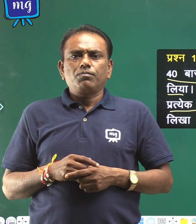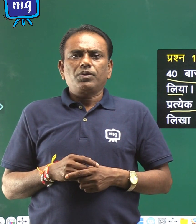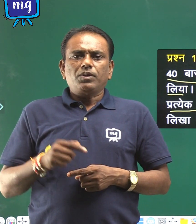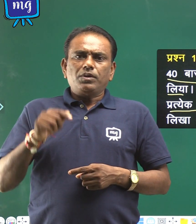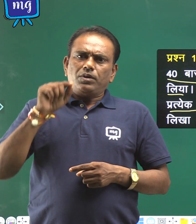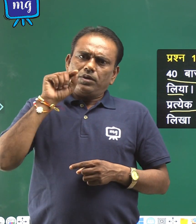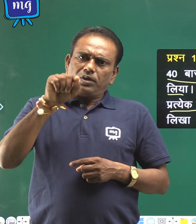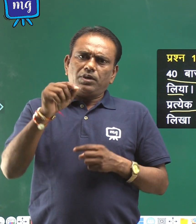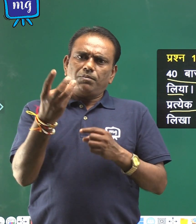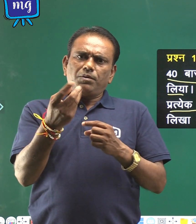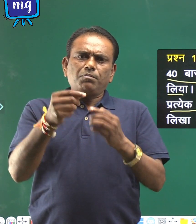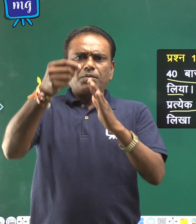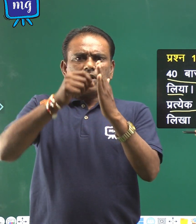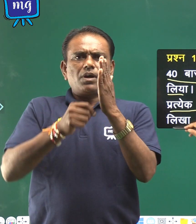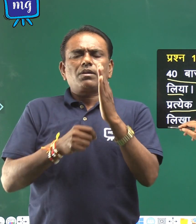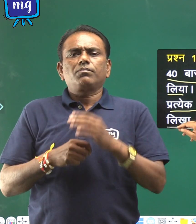निम्न प्रकार